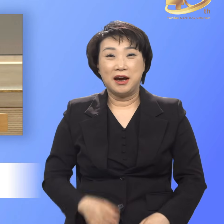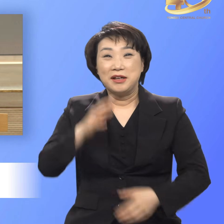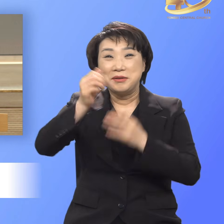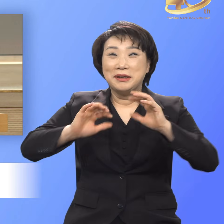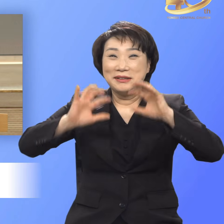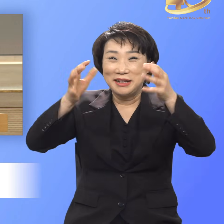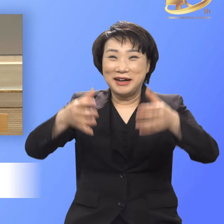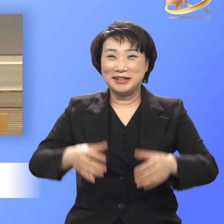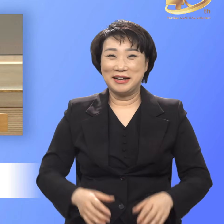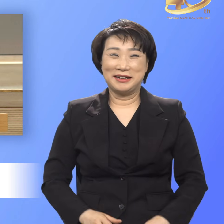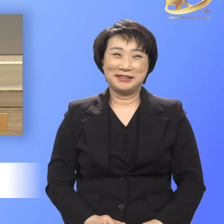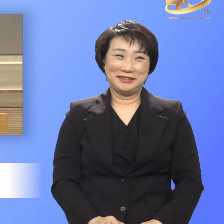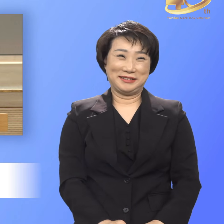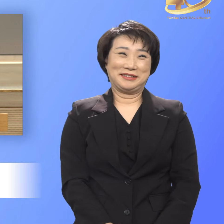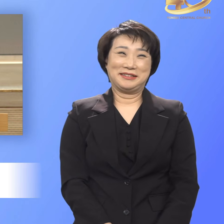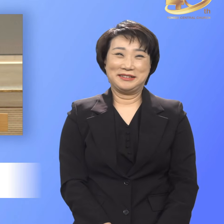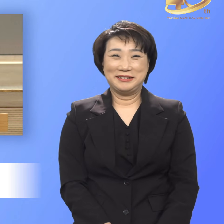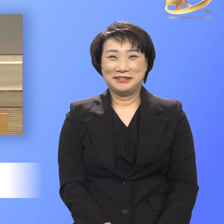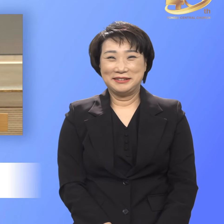하나님의 나라의 세계.